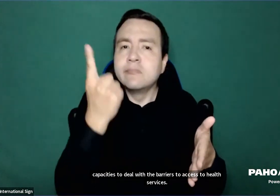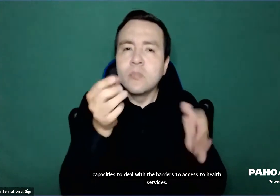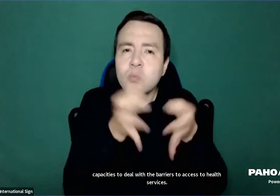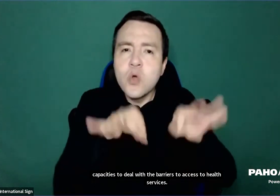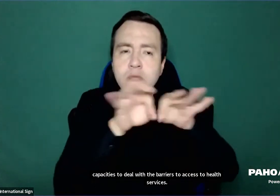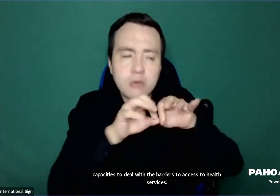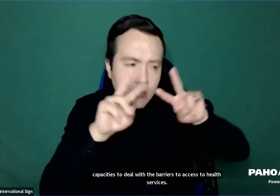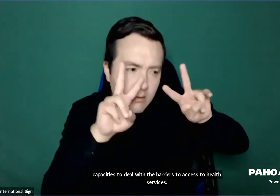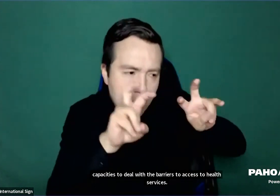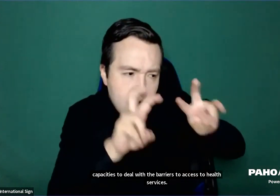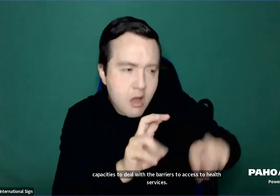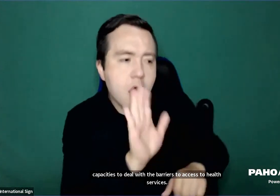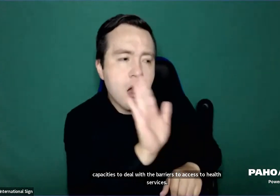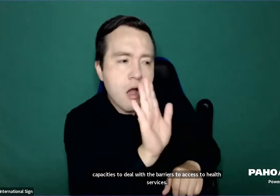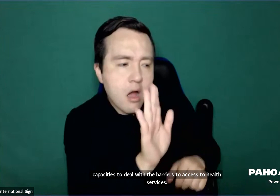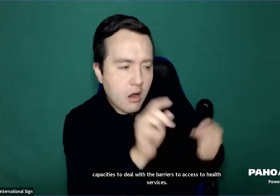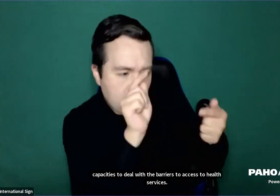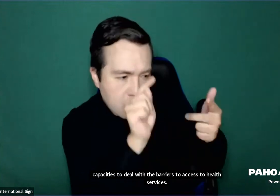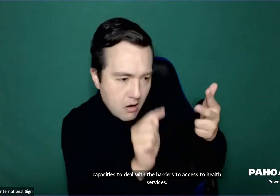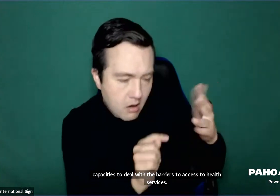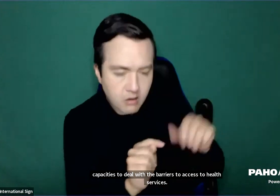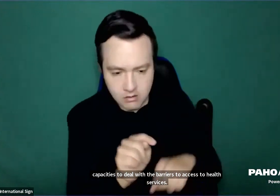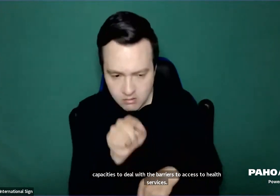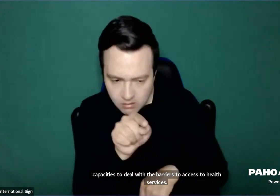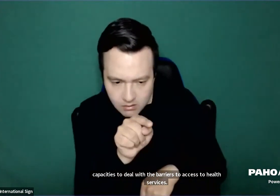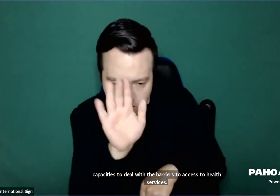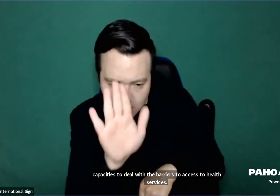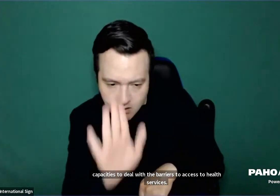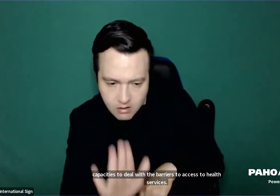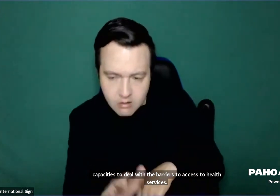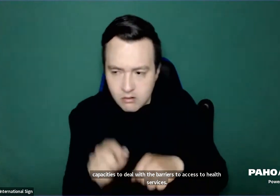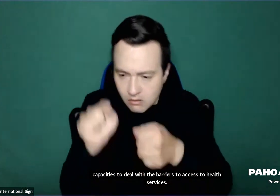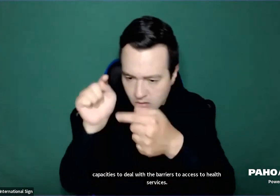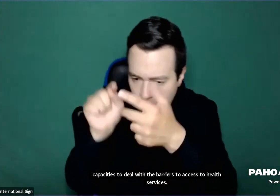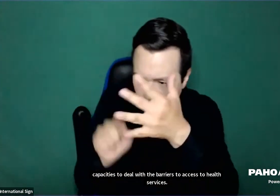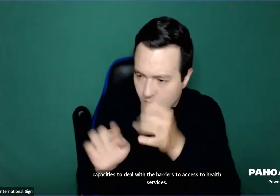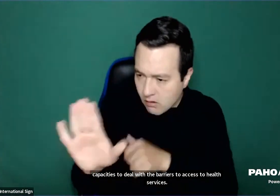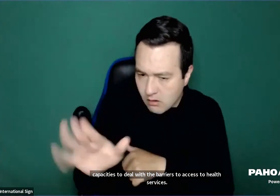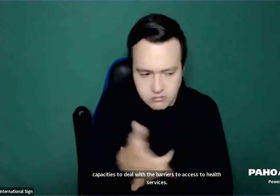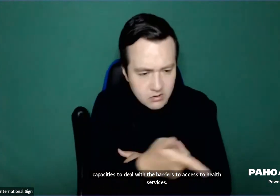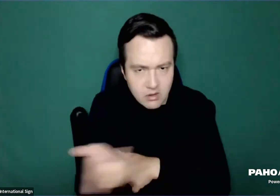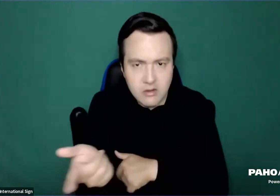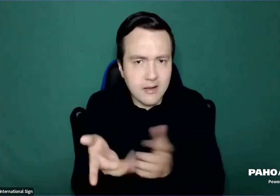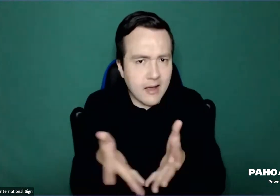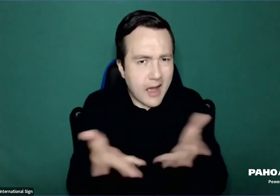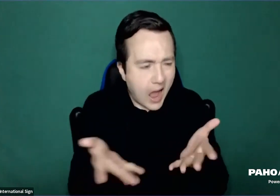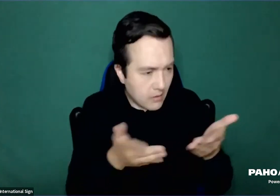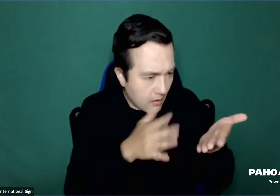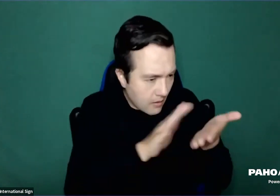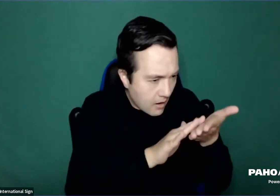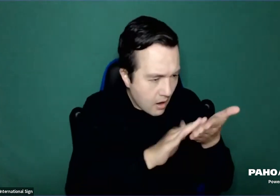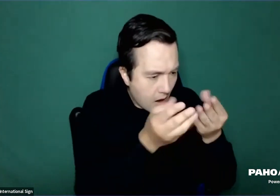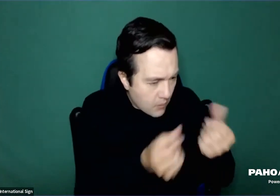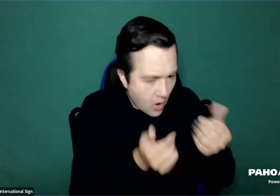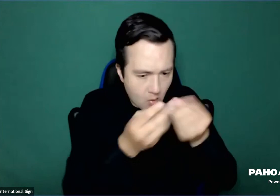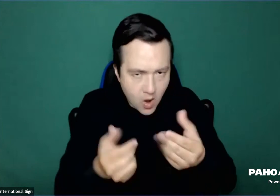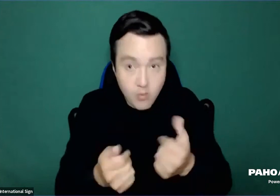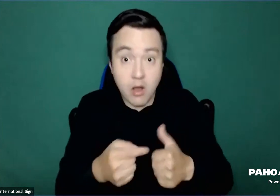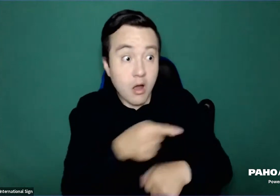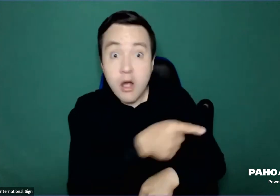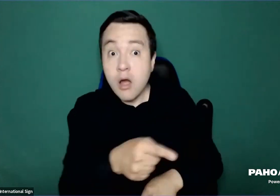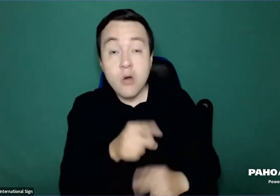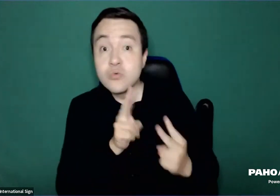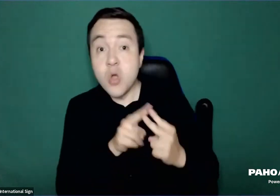las dimensões e tipos de barreiras. Não se pode superar lo que é desconhecido. Compreender como essas